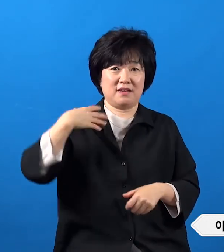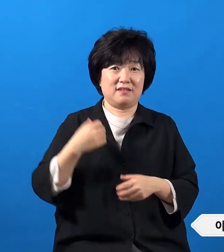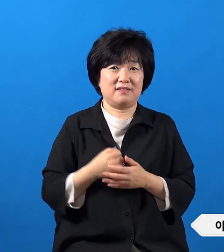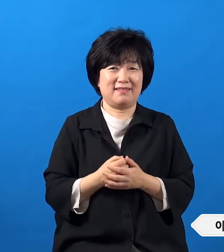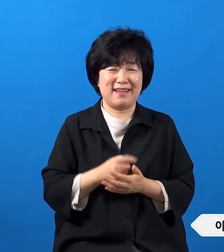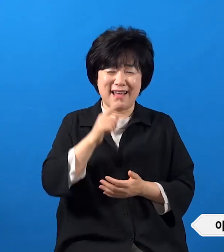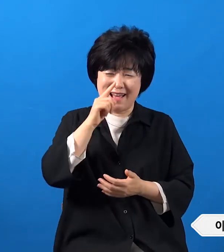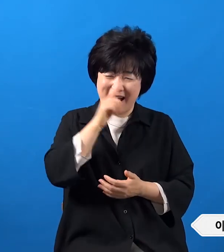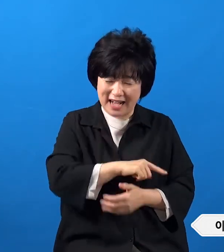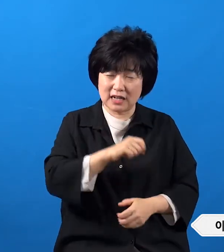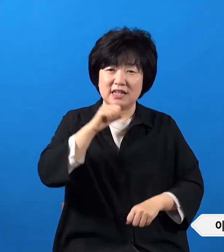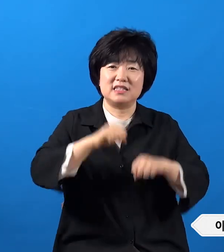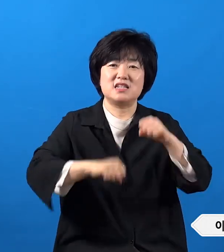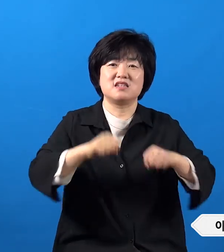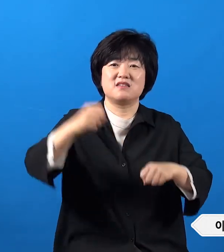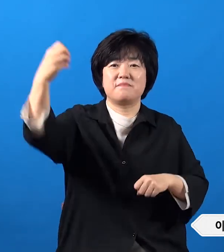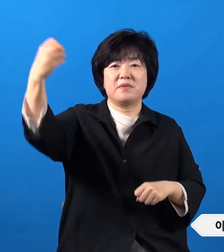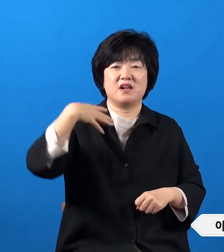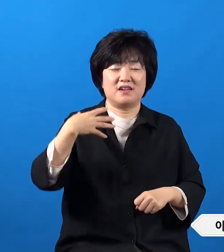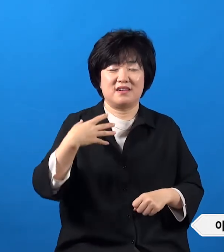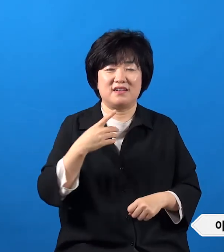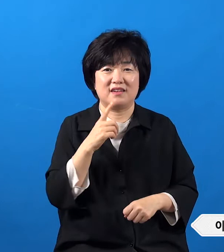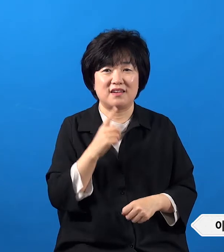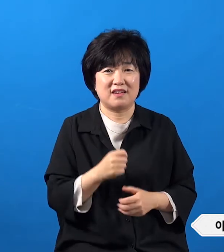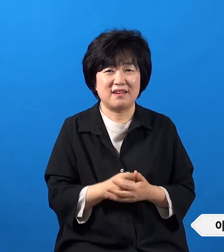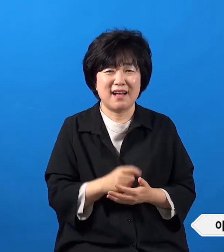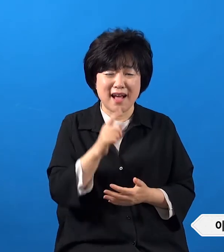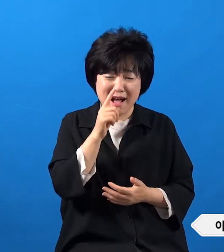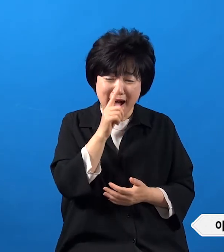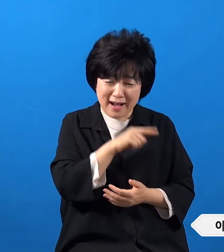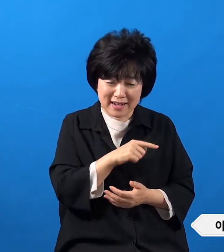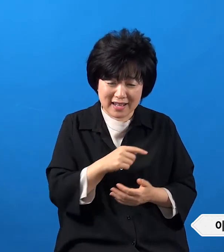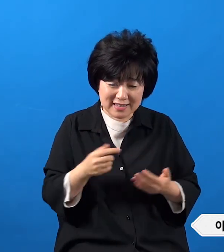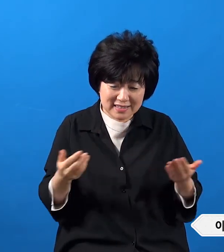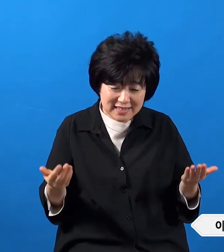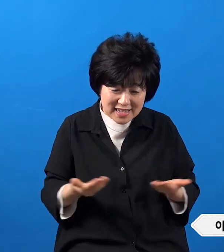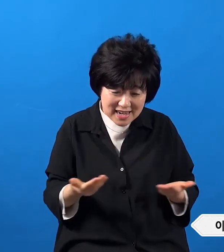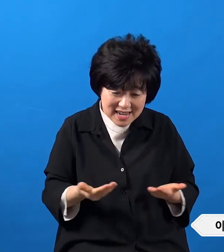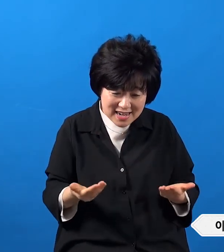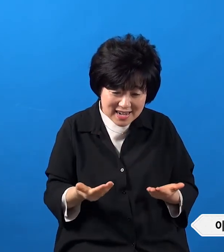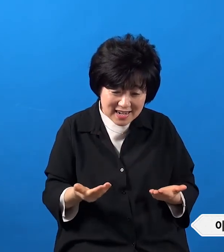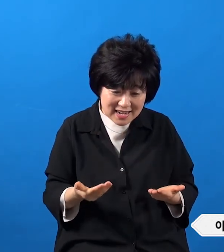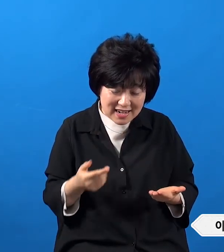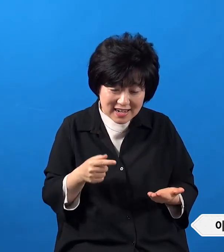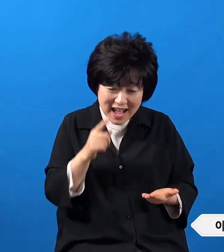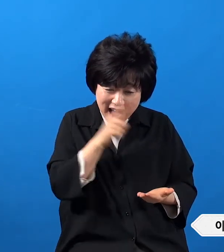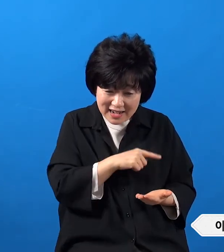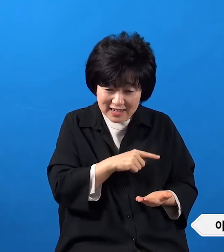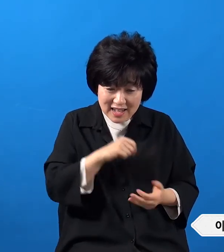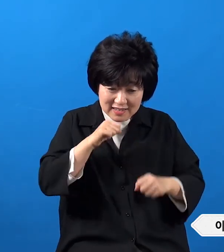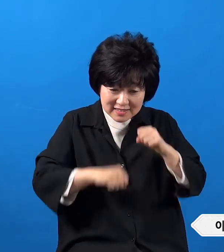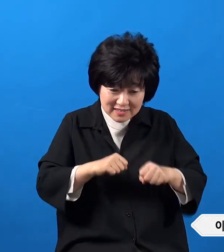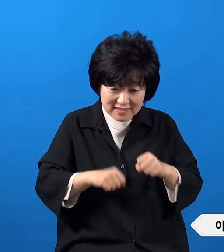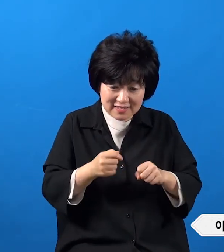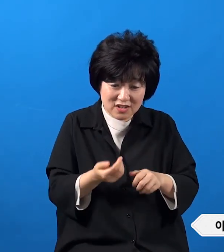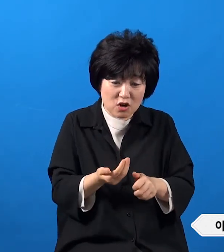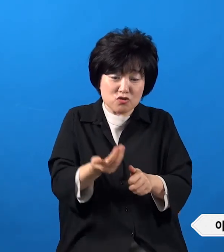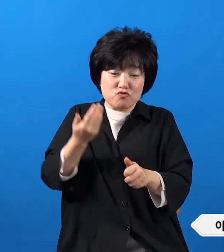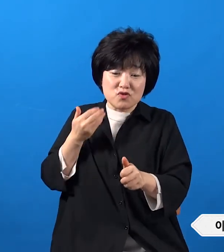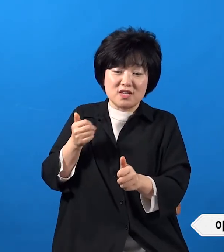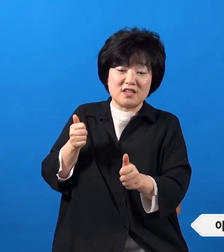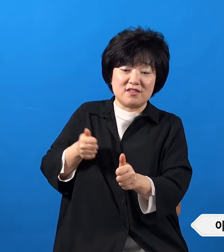일은 악한 일이라고 말씀하십니다. 이런 악한 일의 배후에는 악한 영이 도사리고 있어요.